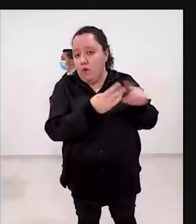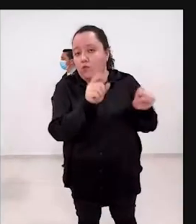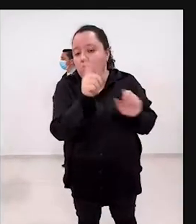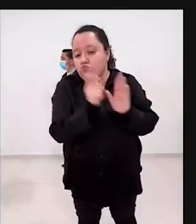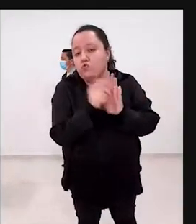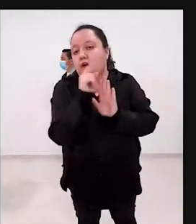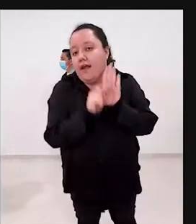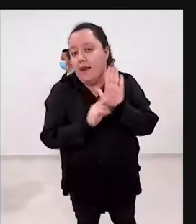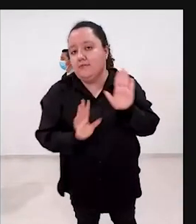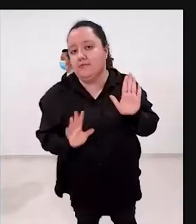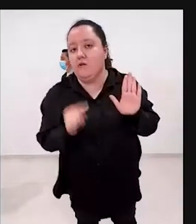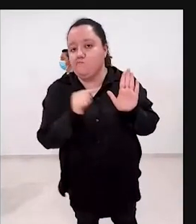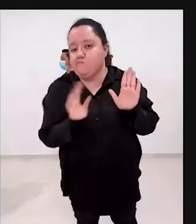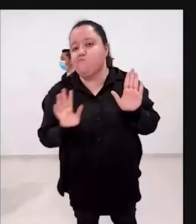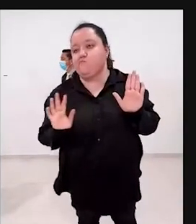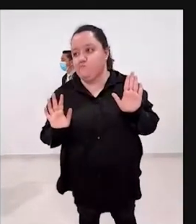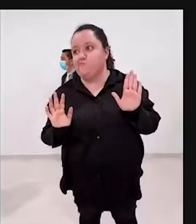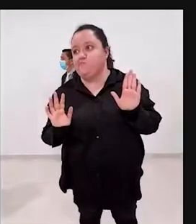ahora